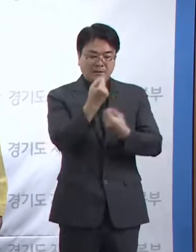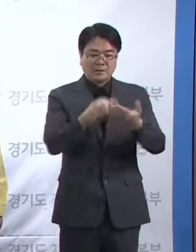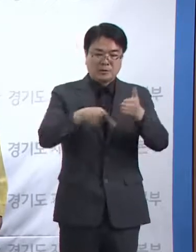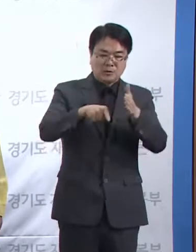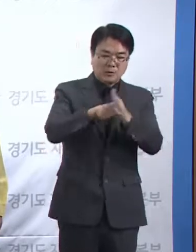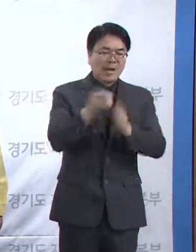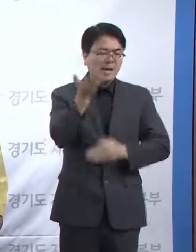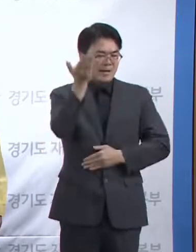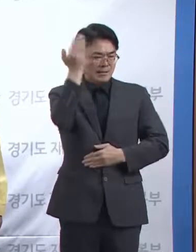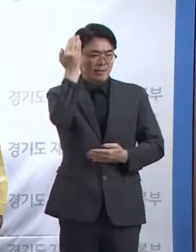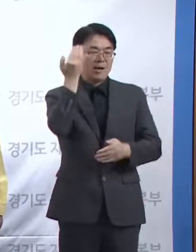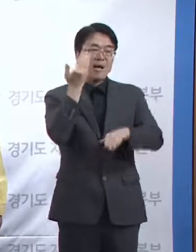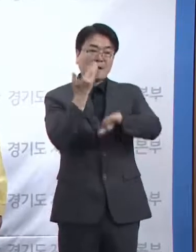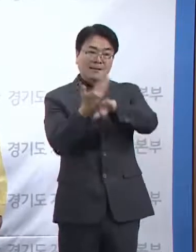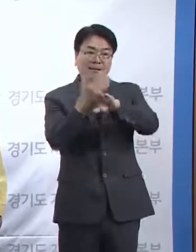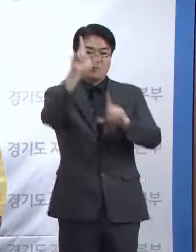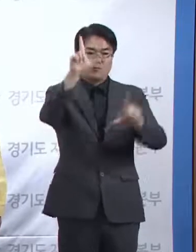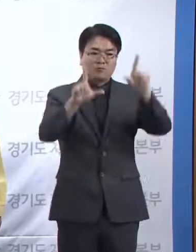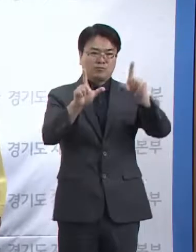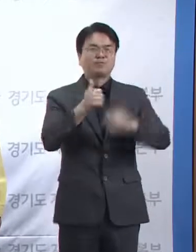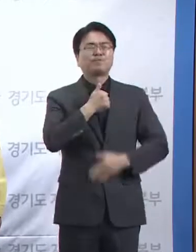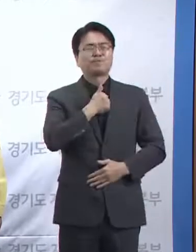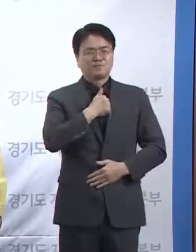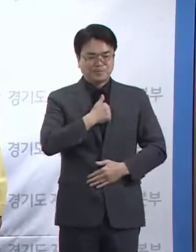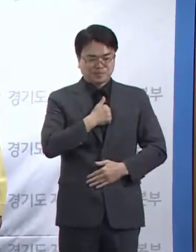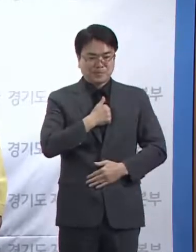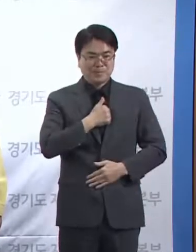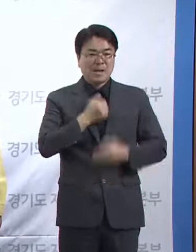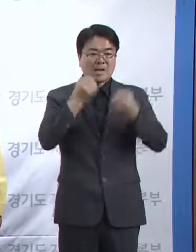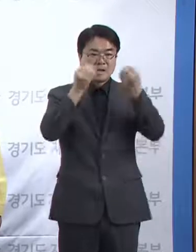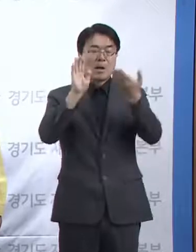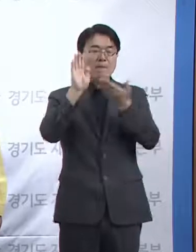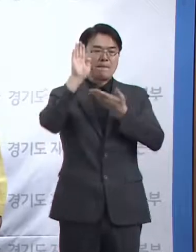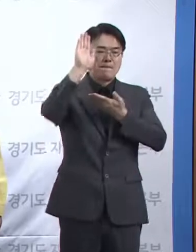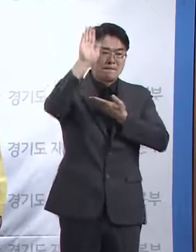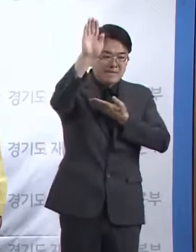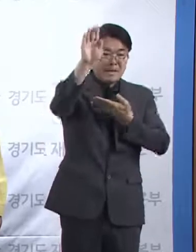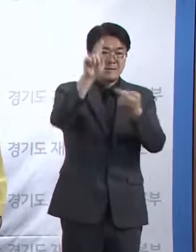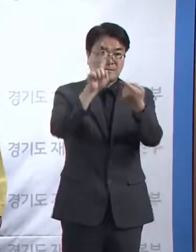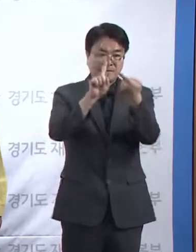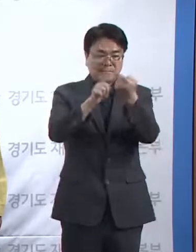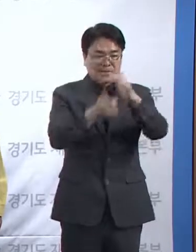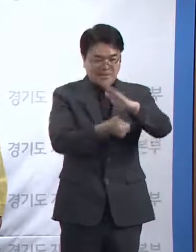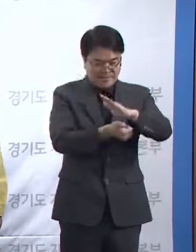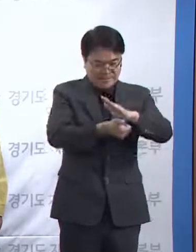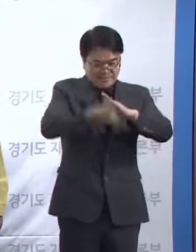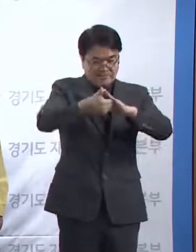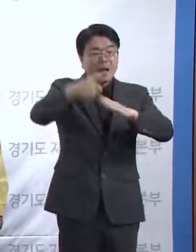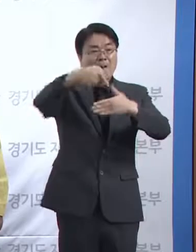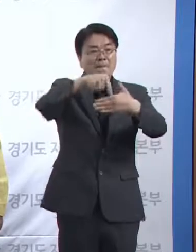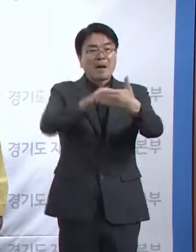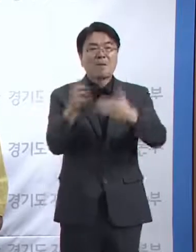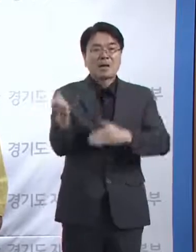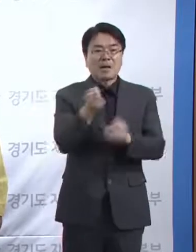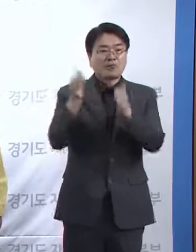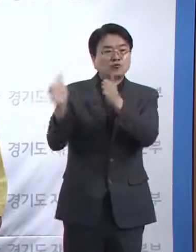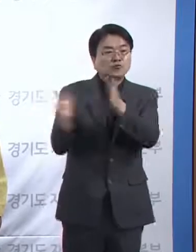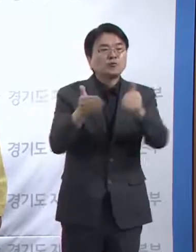상황을 감수해야 하고 새로운 미래를 희망적으로 준비해 가야 합니다.